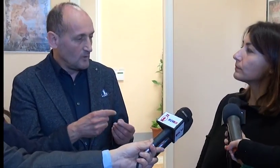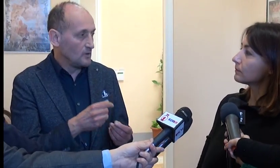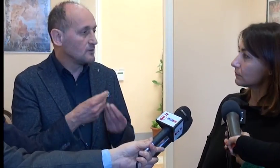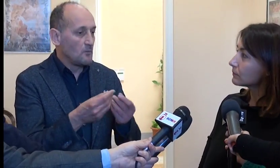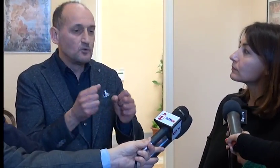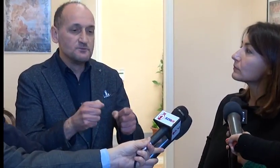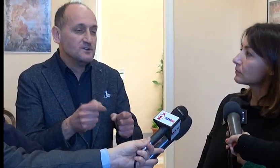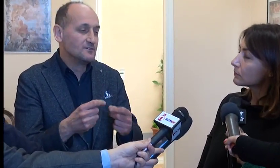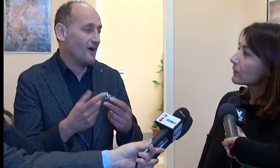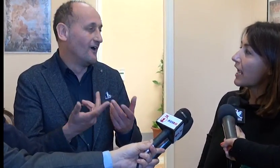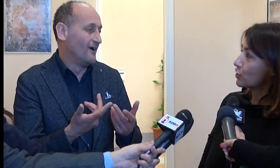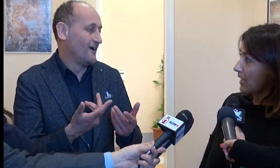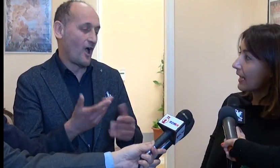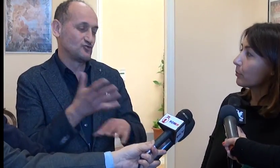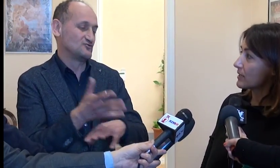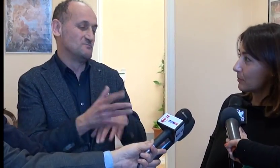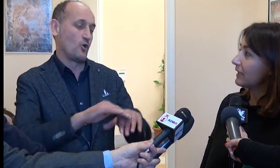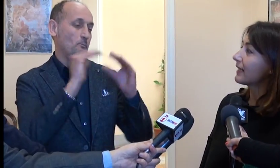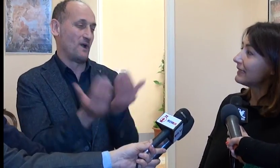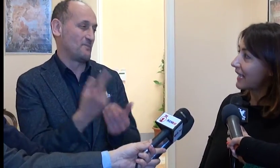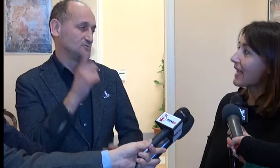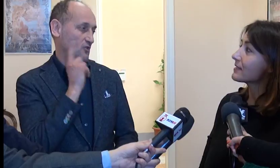aiuto e ci dà la